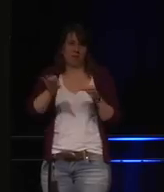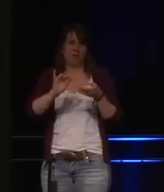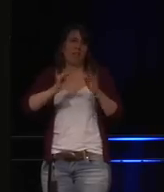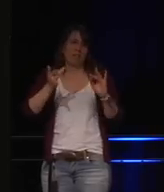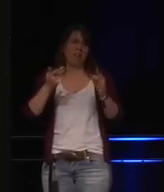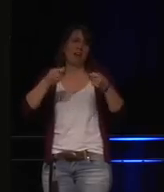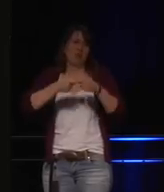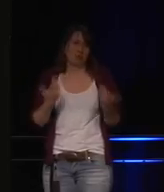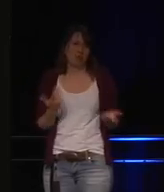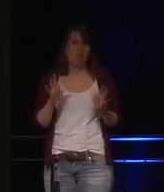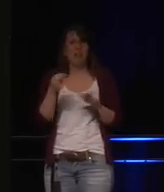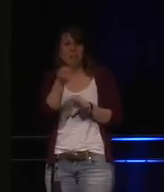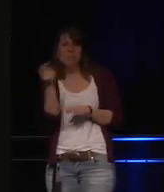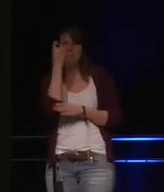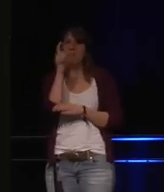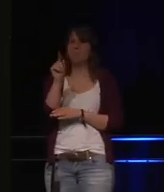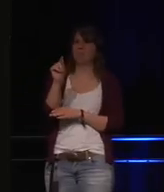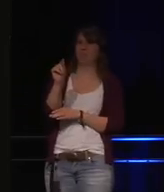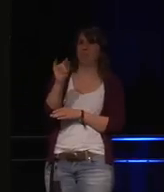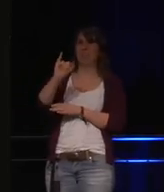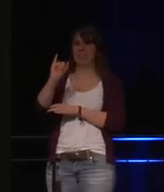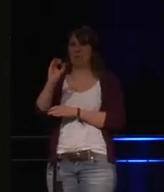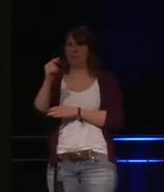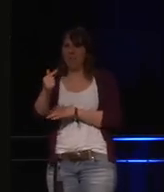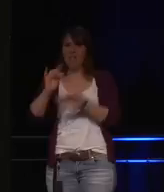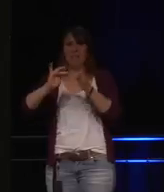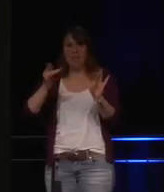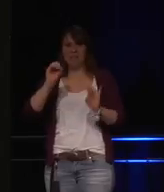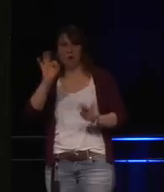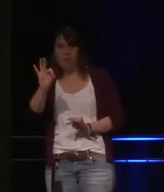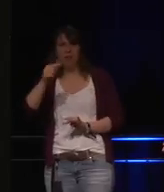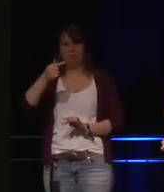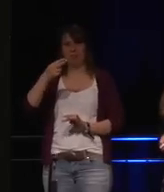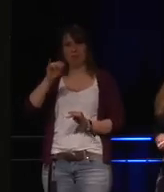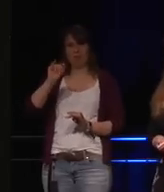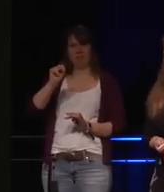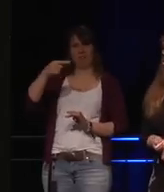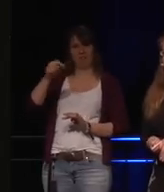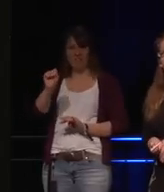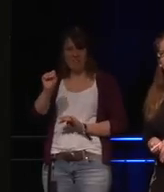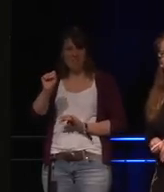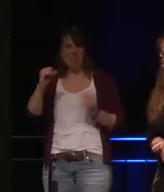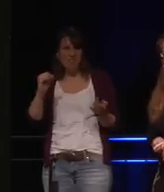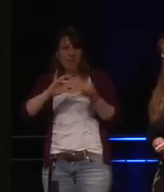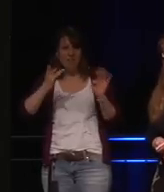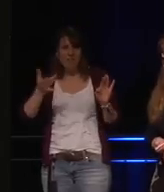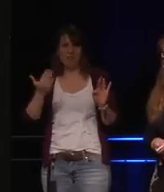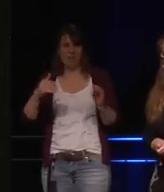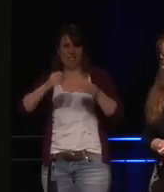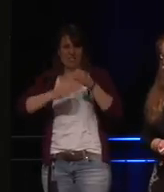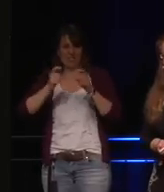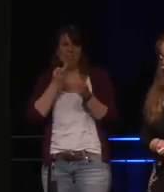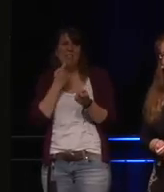es Internet de las Cosas. Quizás esperáis que esté hablando de la Smart